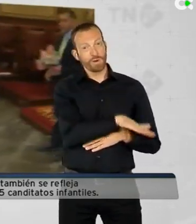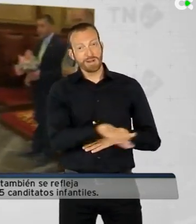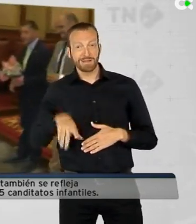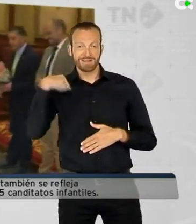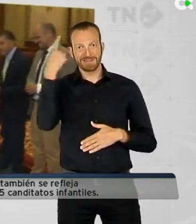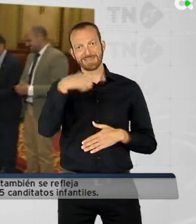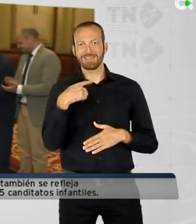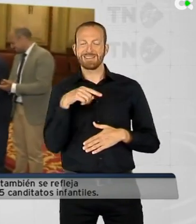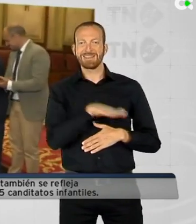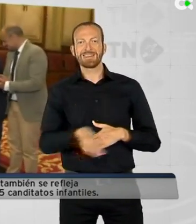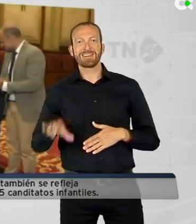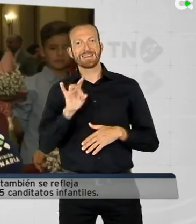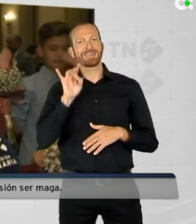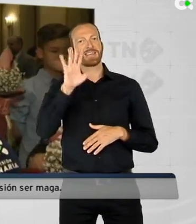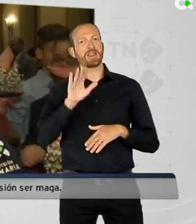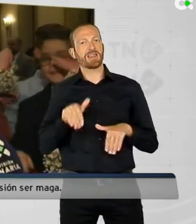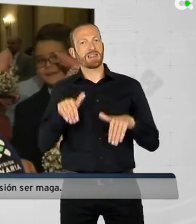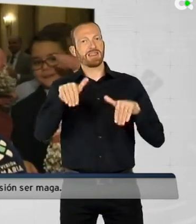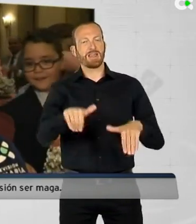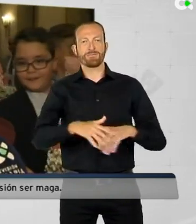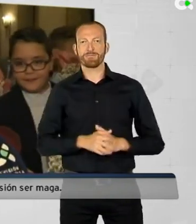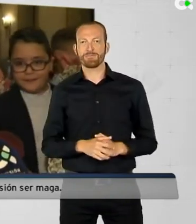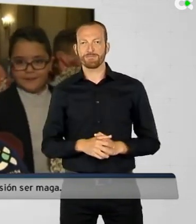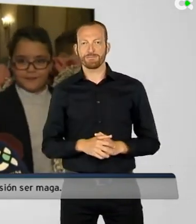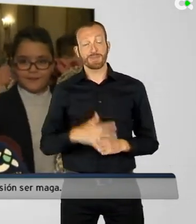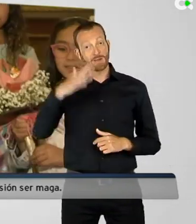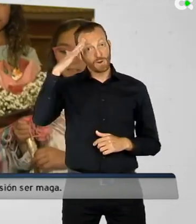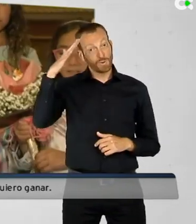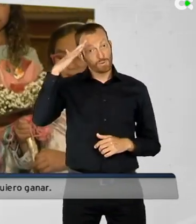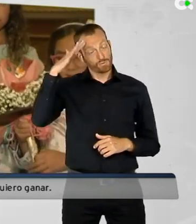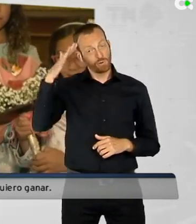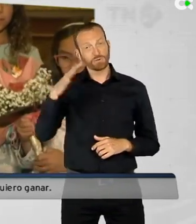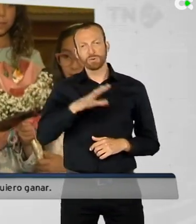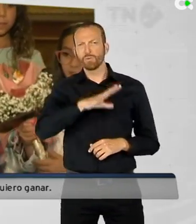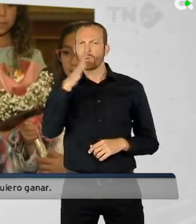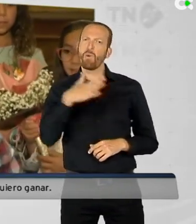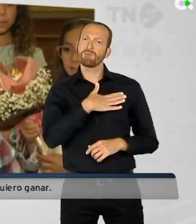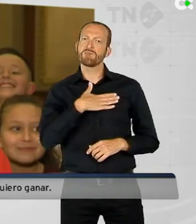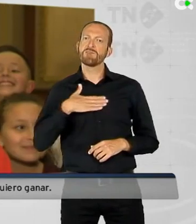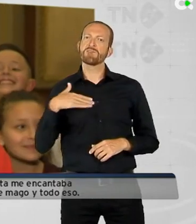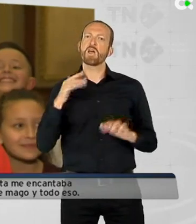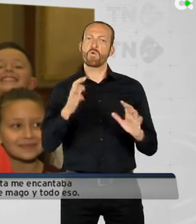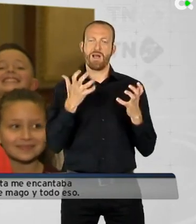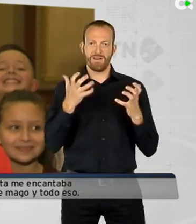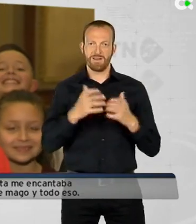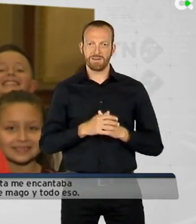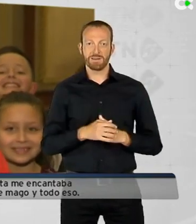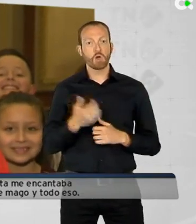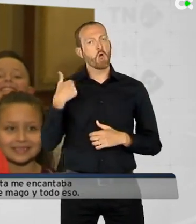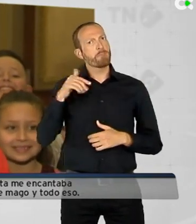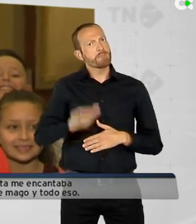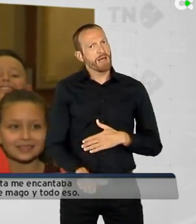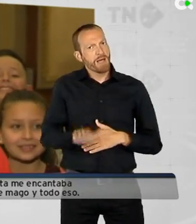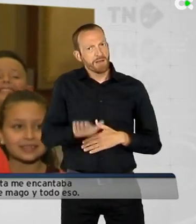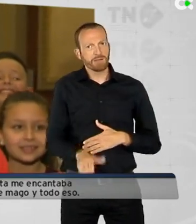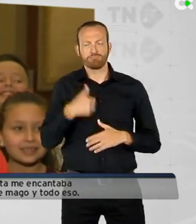15 candidatos infantiles. Hace ilusión ser maga porque quiero ganar. Desde chiquitita